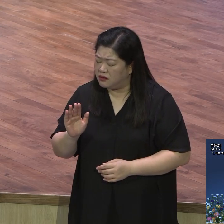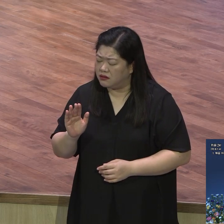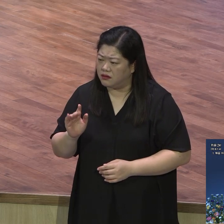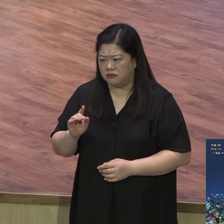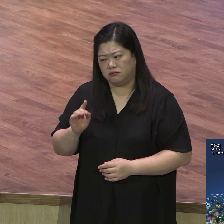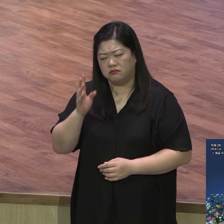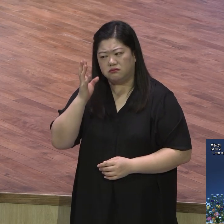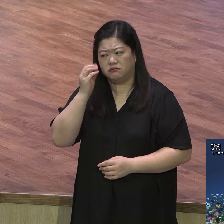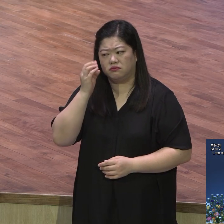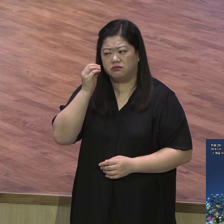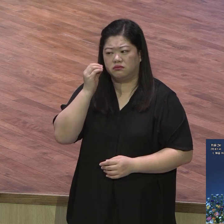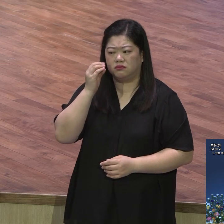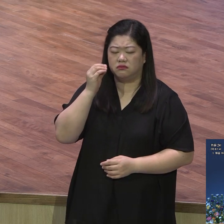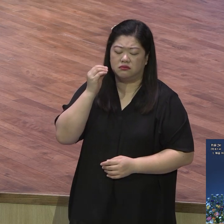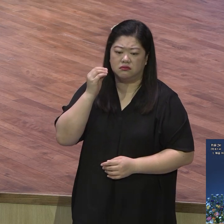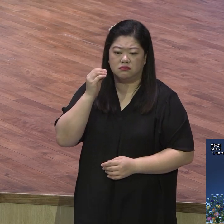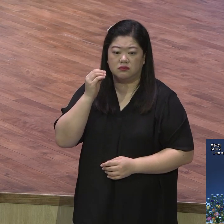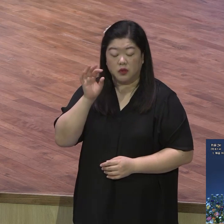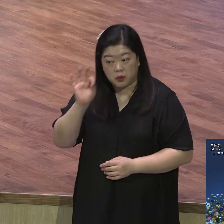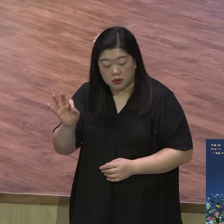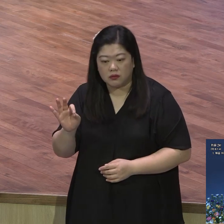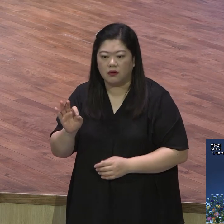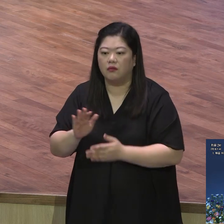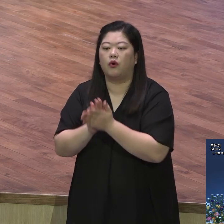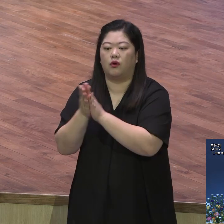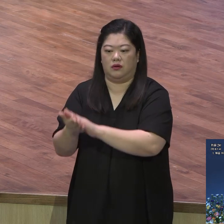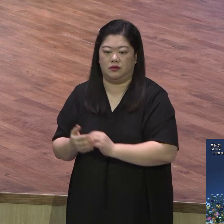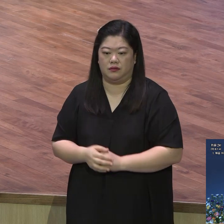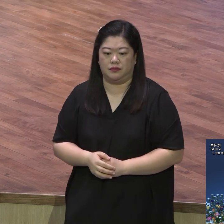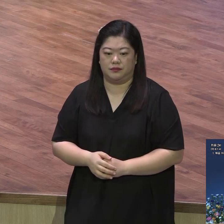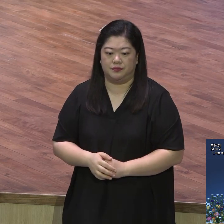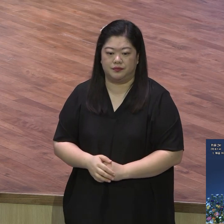술을 먹지 말라 그 말이 아니에요. 중독이 안 걸려.